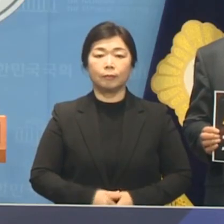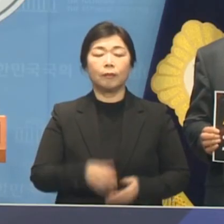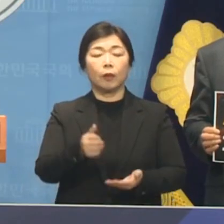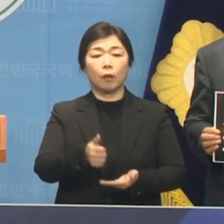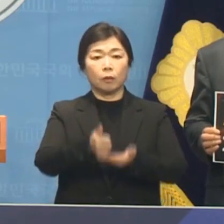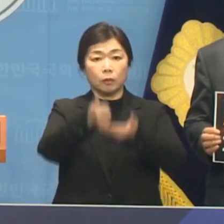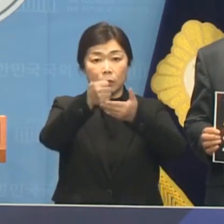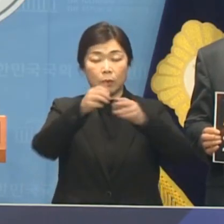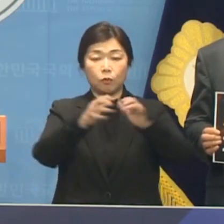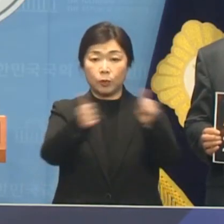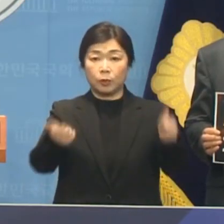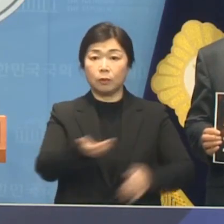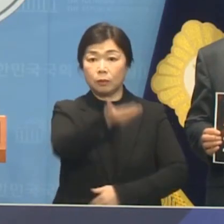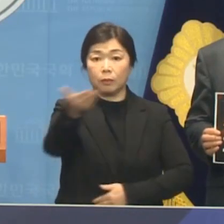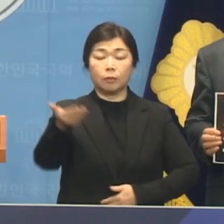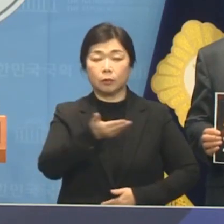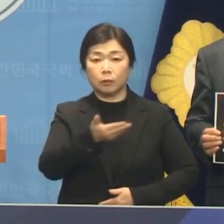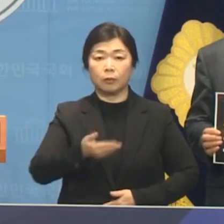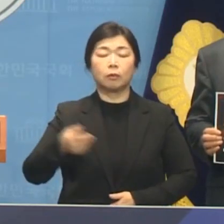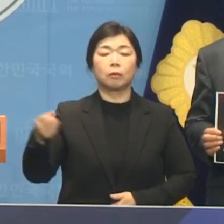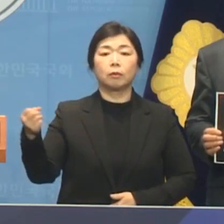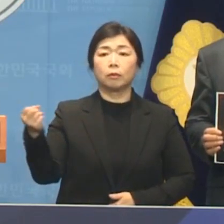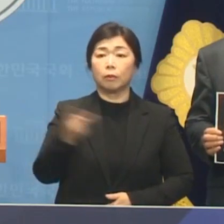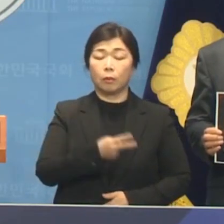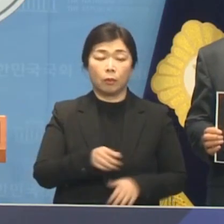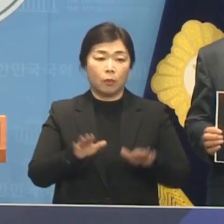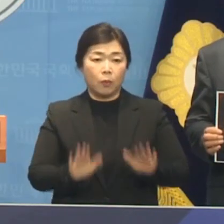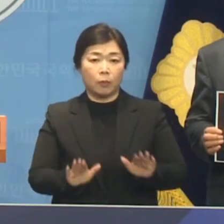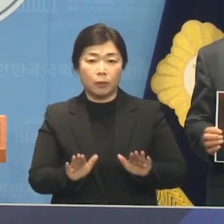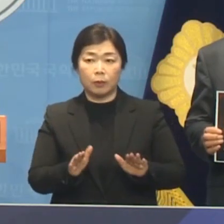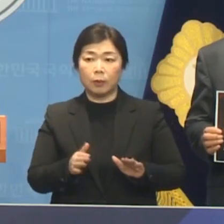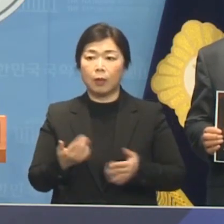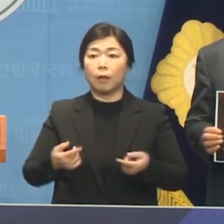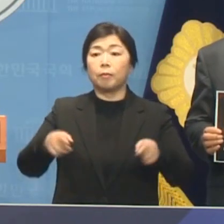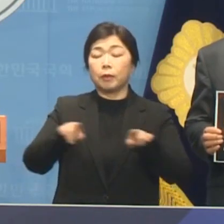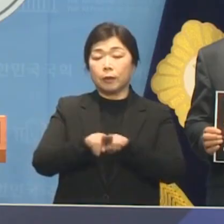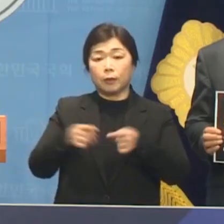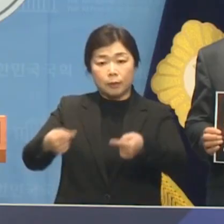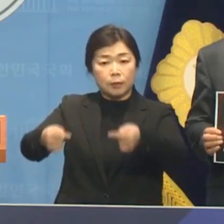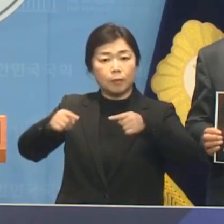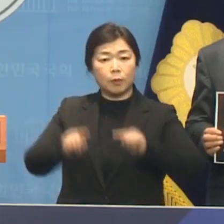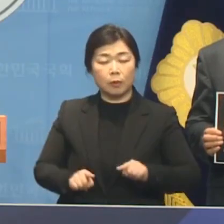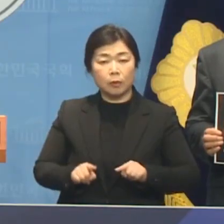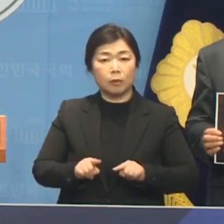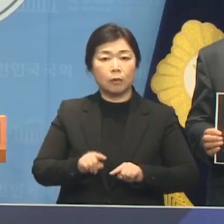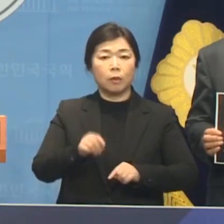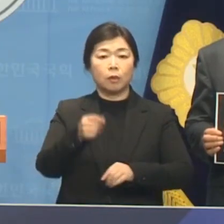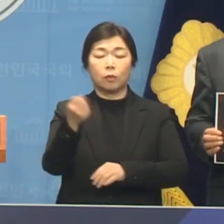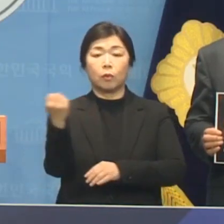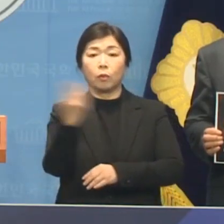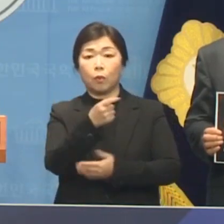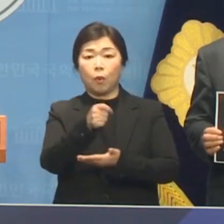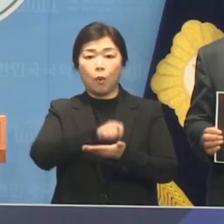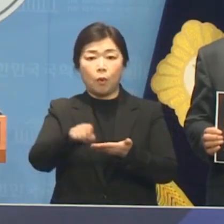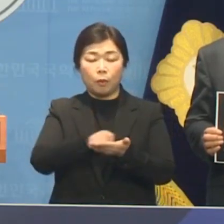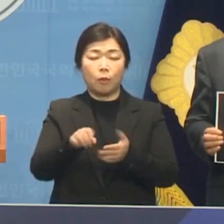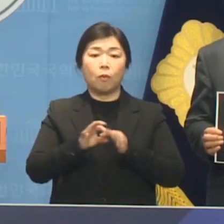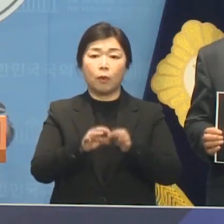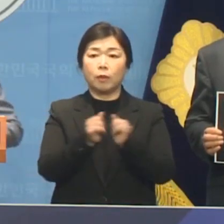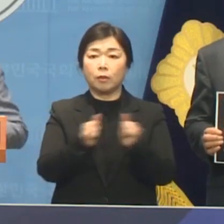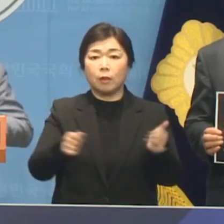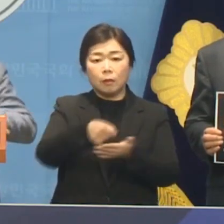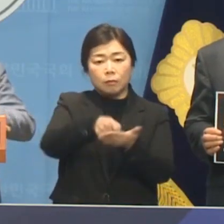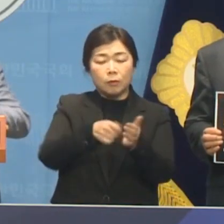존경하는 국민 여러분, 그리고 오늘 이 자리에 함께 하신 언론 관계자